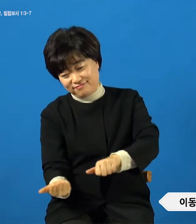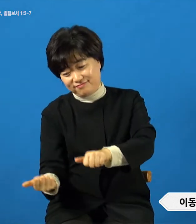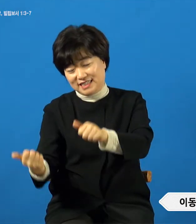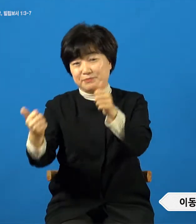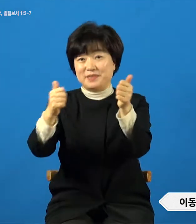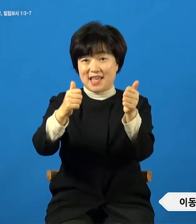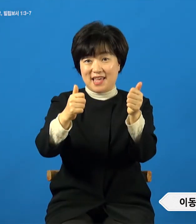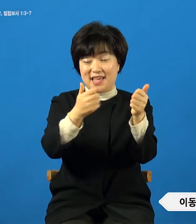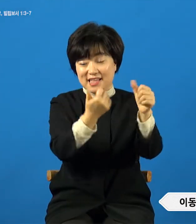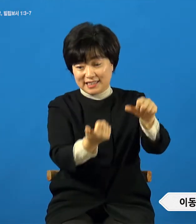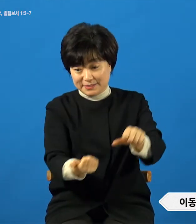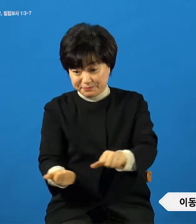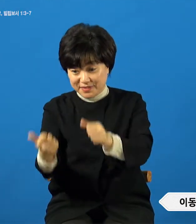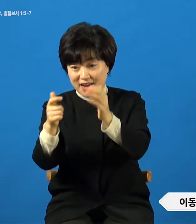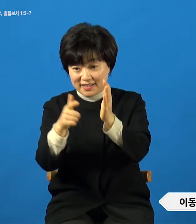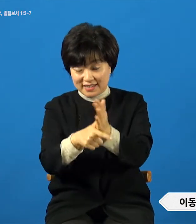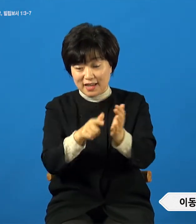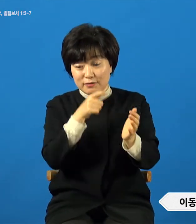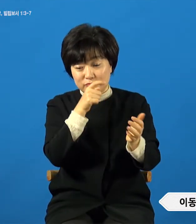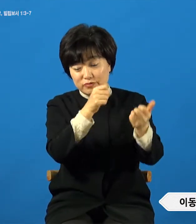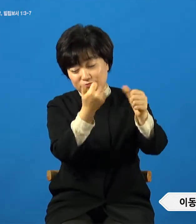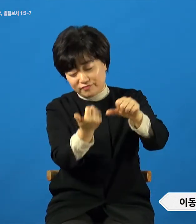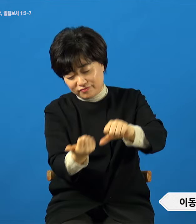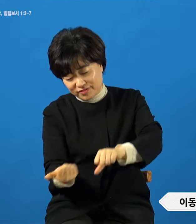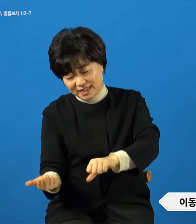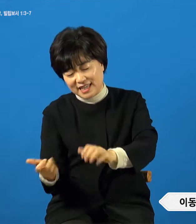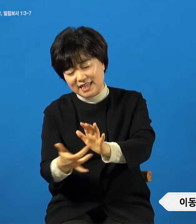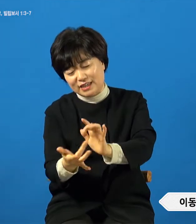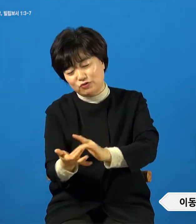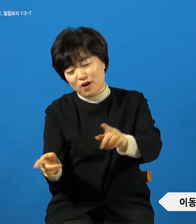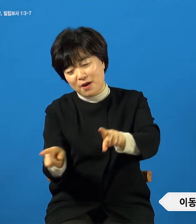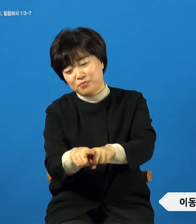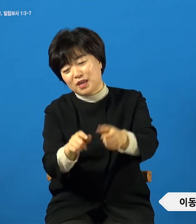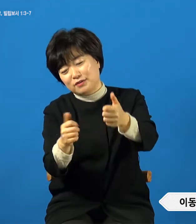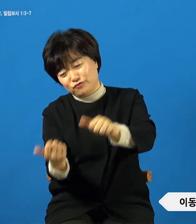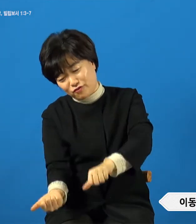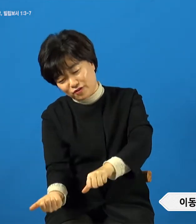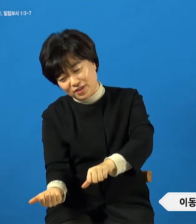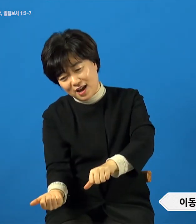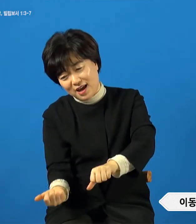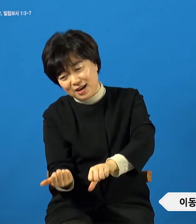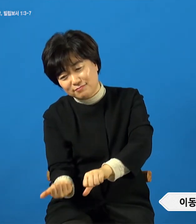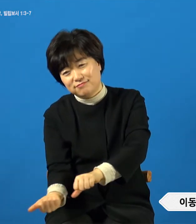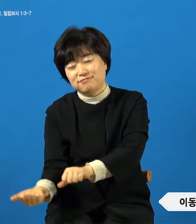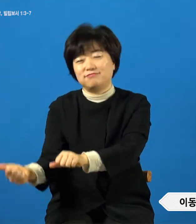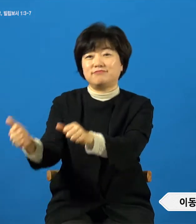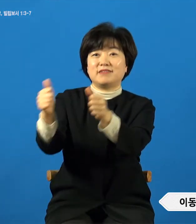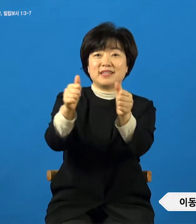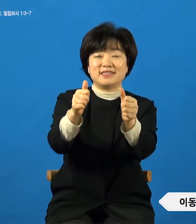죽었다. 물에서 나올 때 나는 새 생명을 받고 다시 새로운 사람이 되었다.